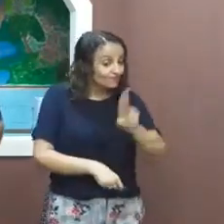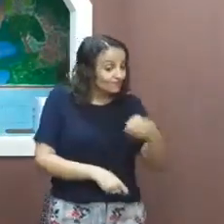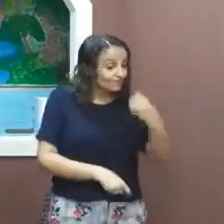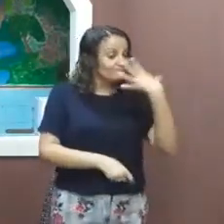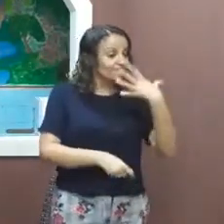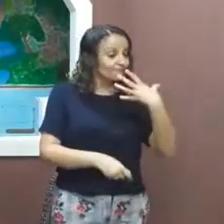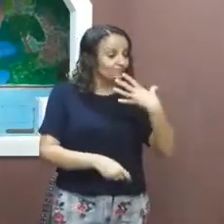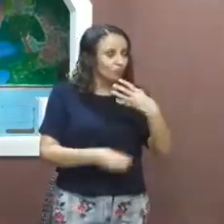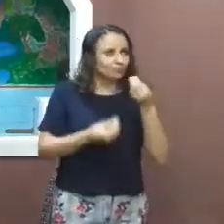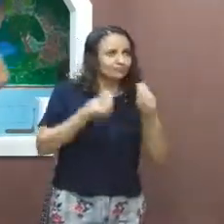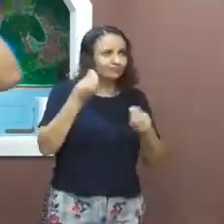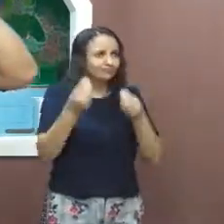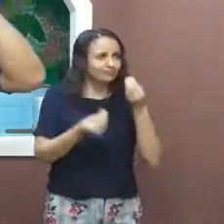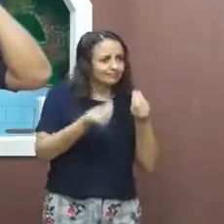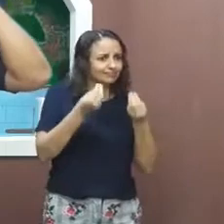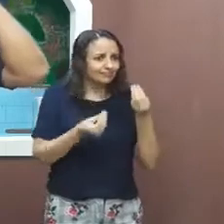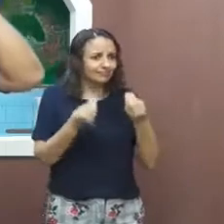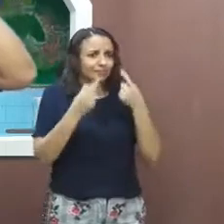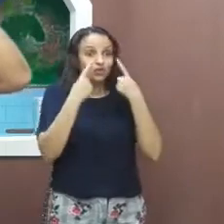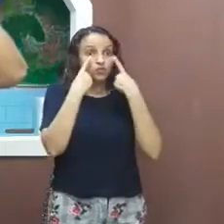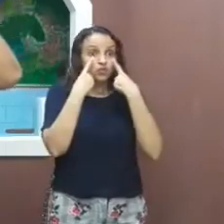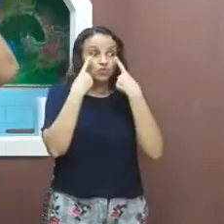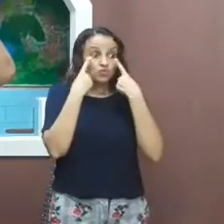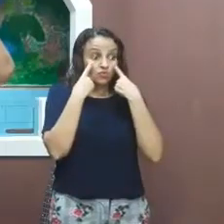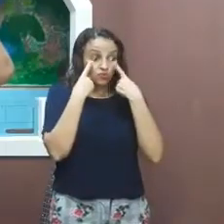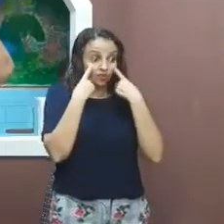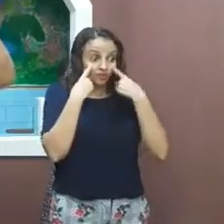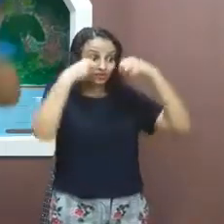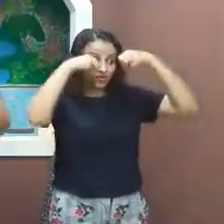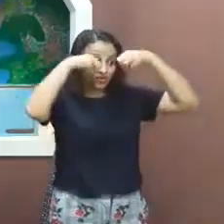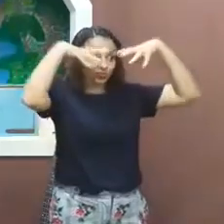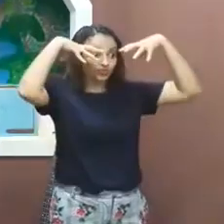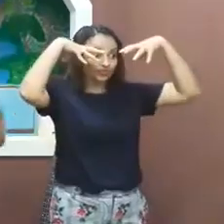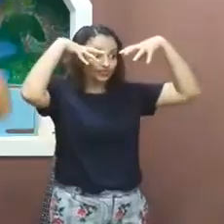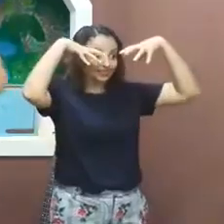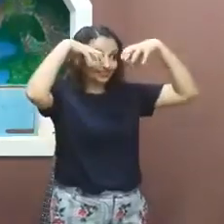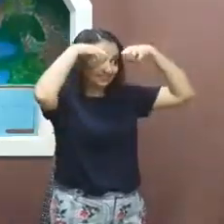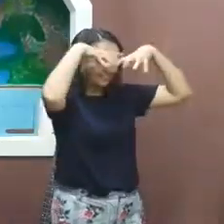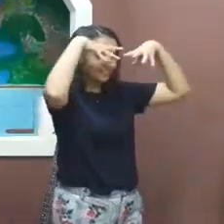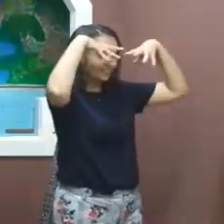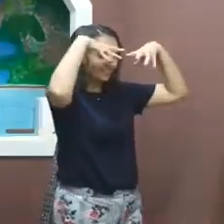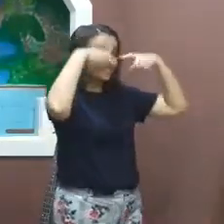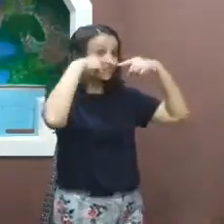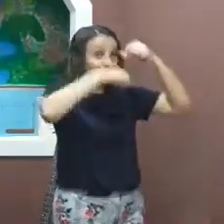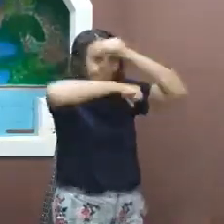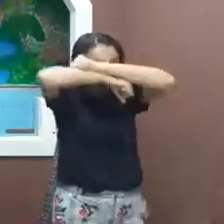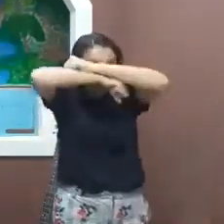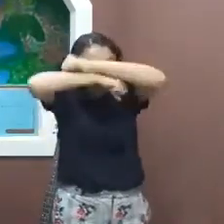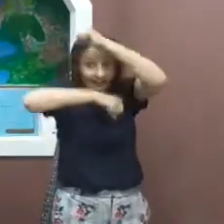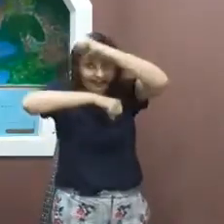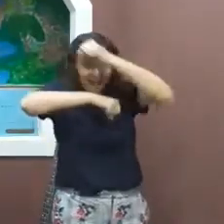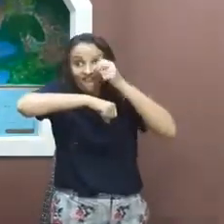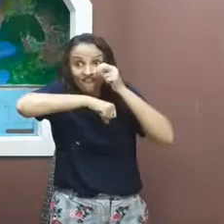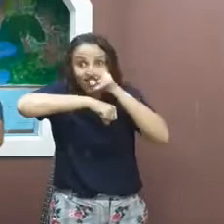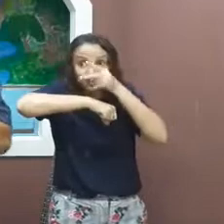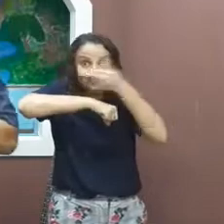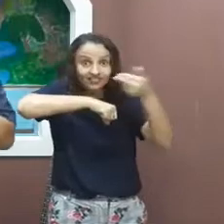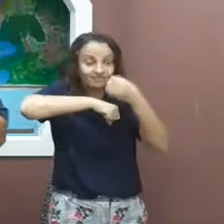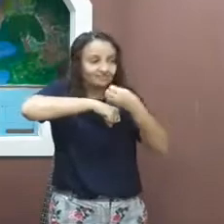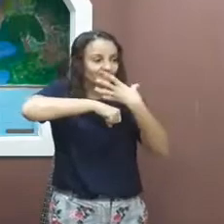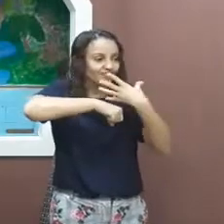vou utilizar isso para o bem? Que os meus olhos sejam candeias da luz, que sejam janelas de ver coisas